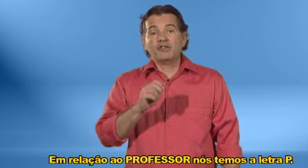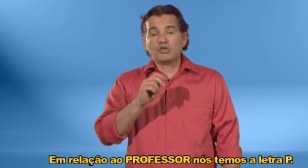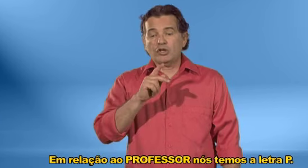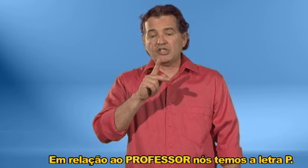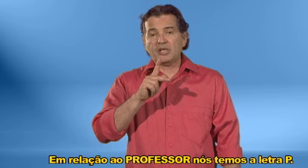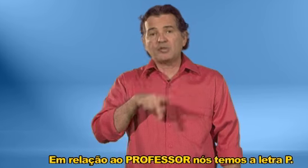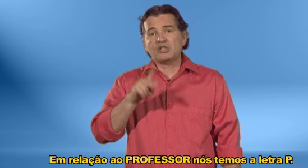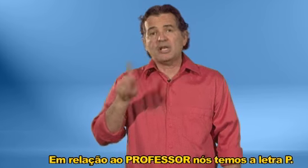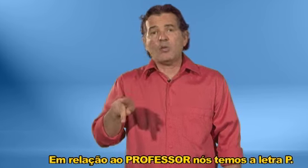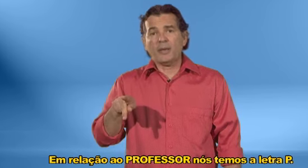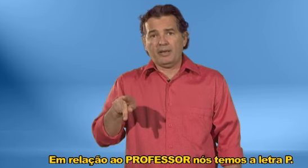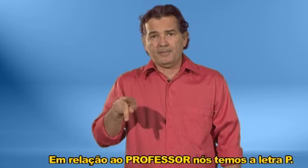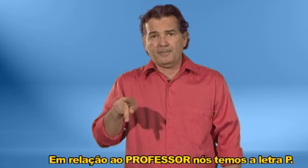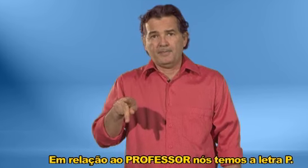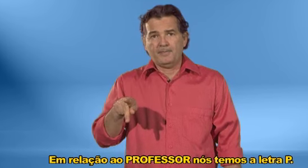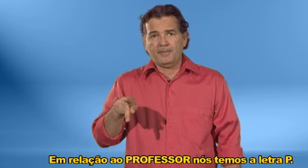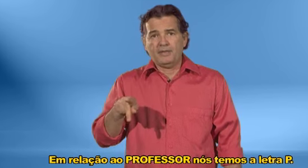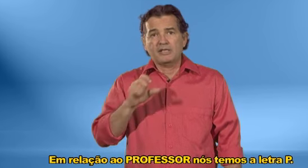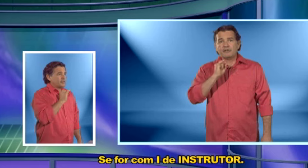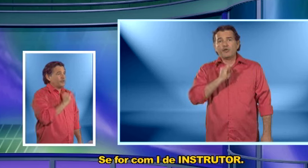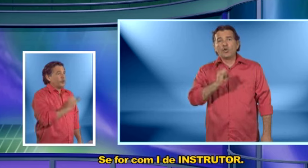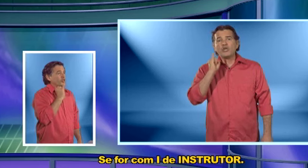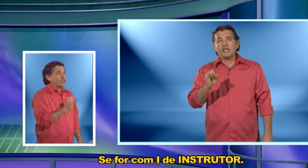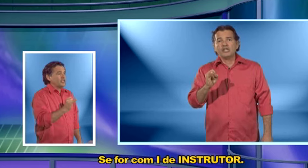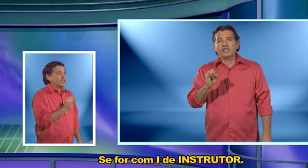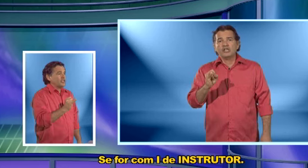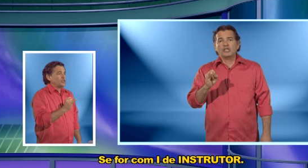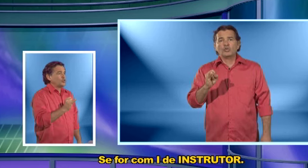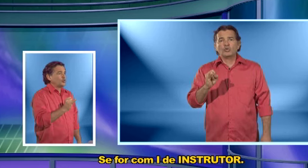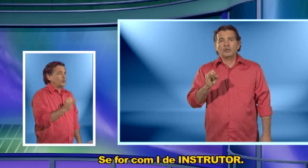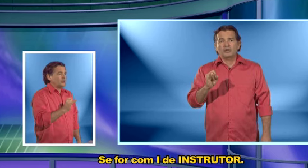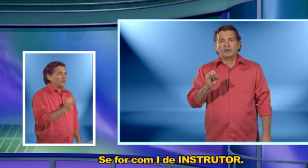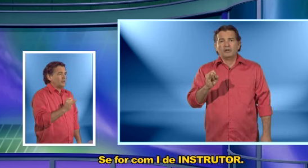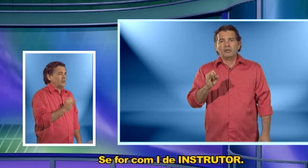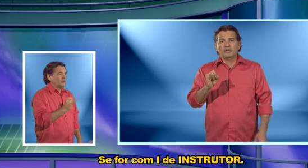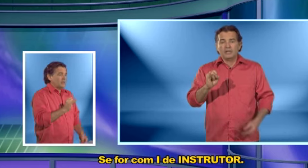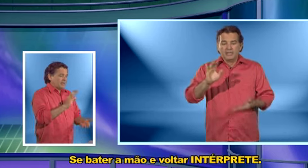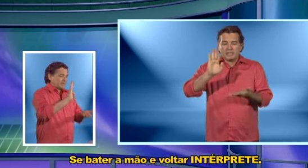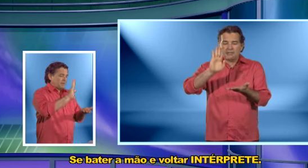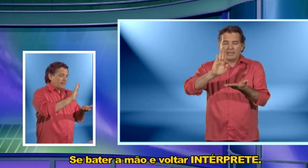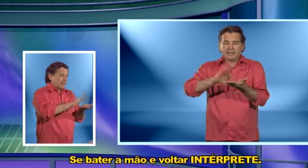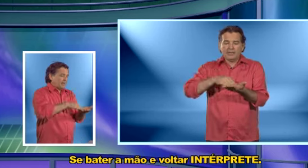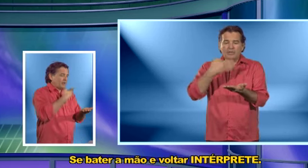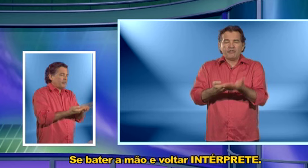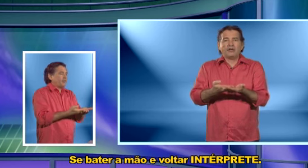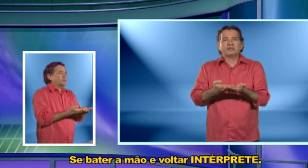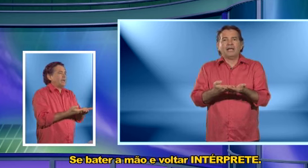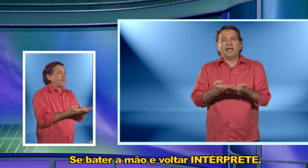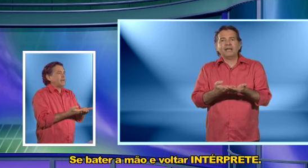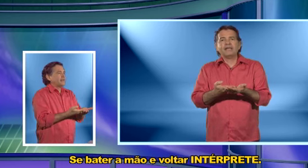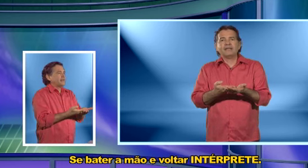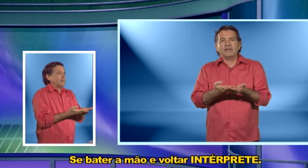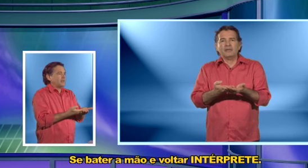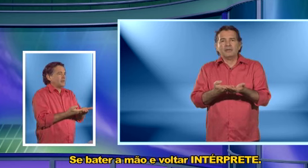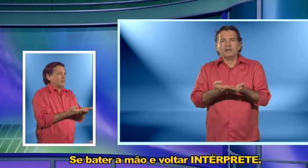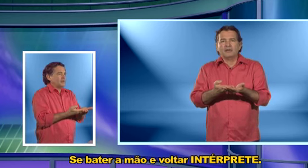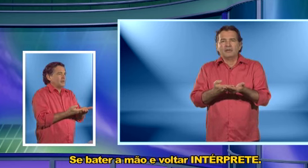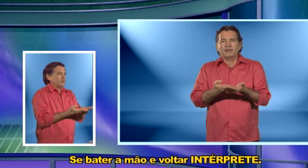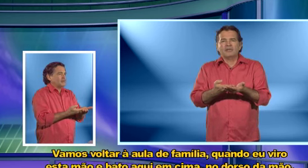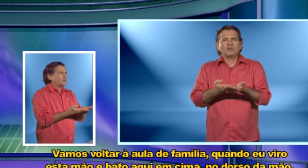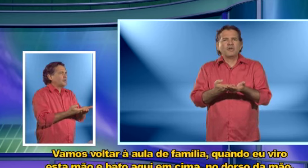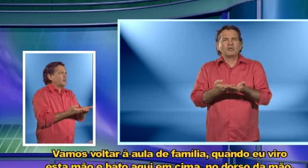relação ao professor, nós temos o sinal P. Se for com I, instrutor. Se bater a mão e voltar,